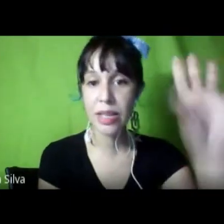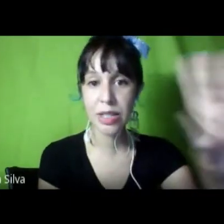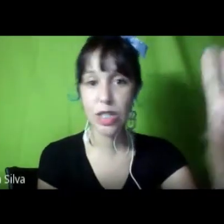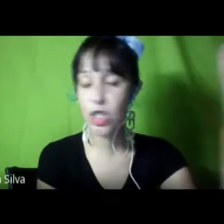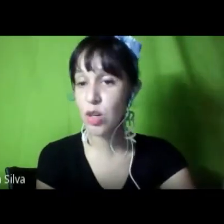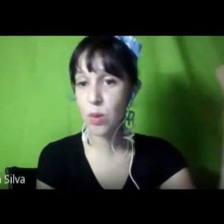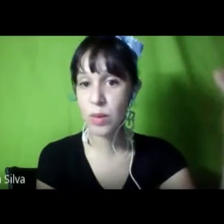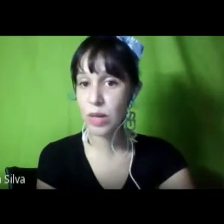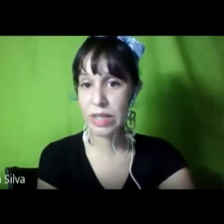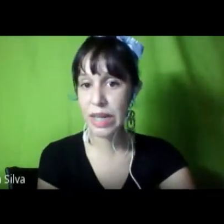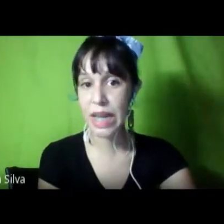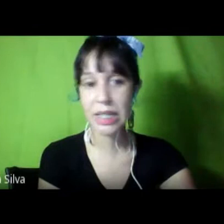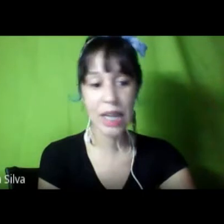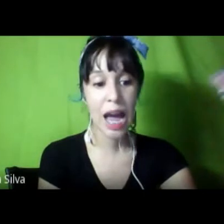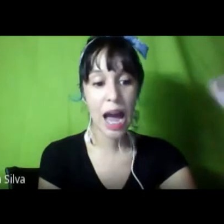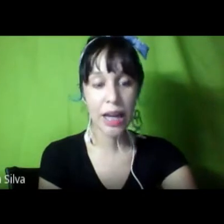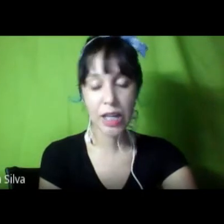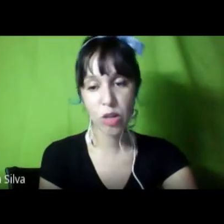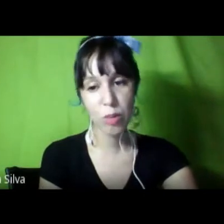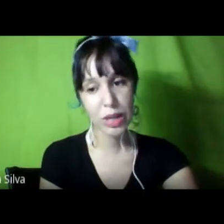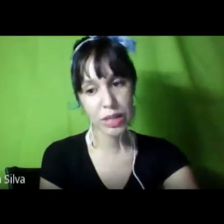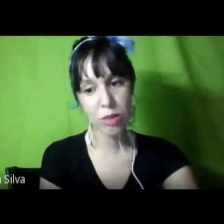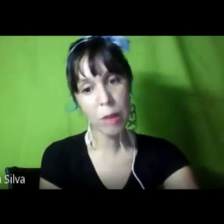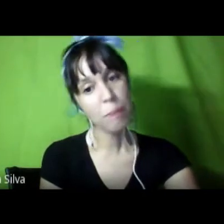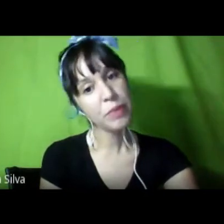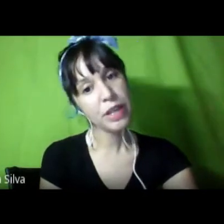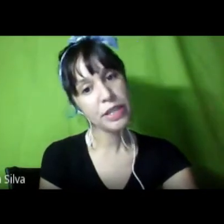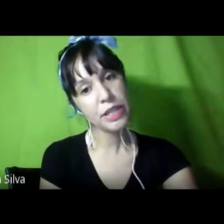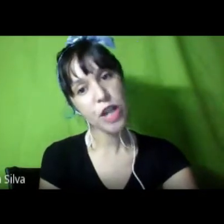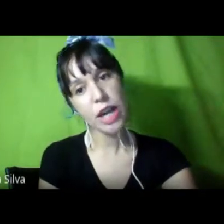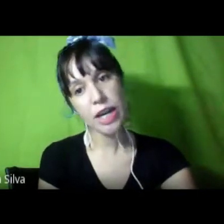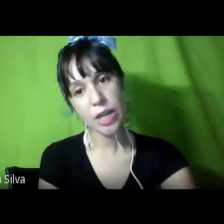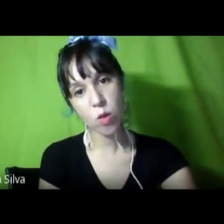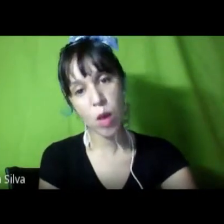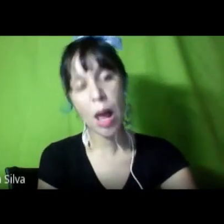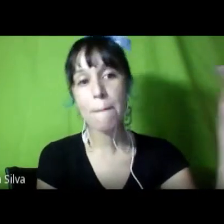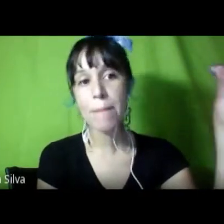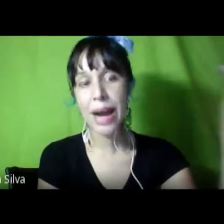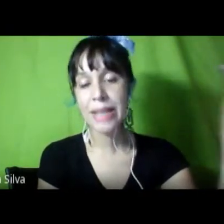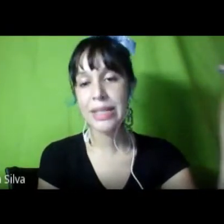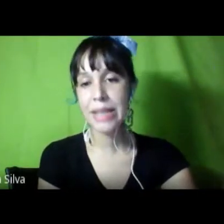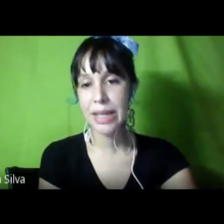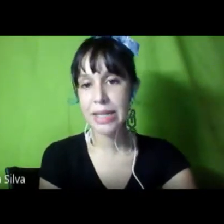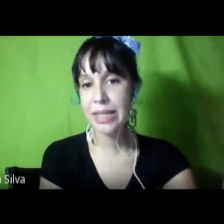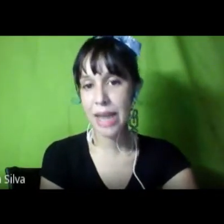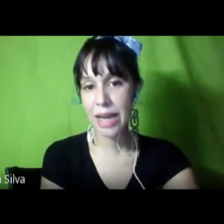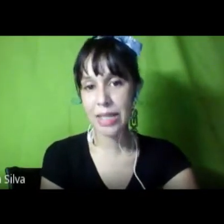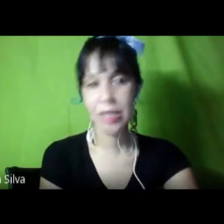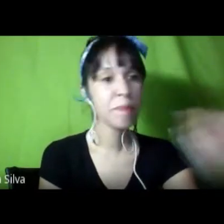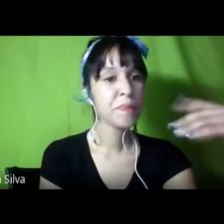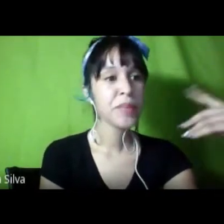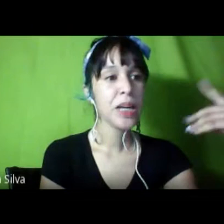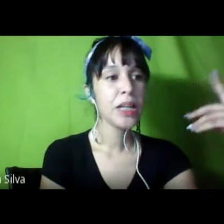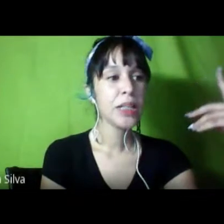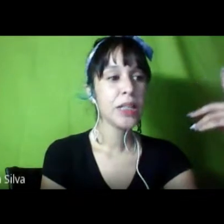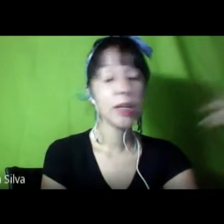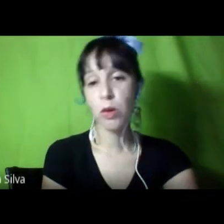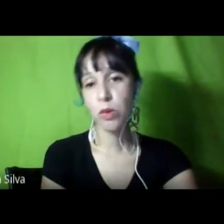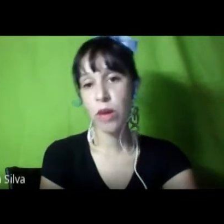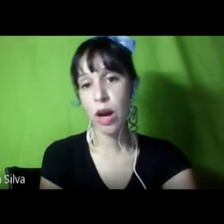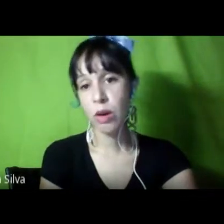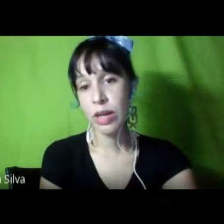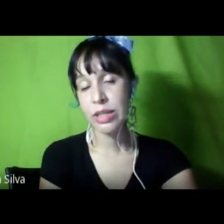país, existe uma língua de sinais. Aqui no Brasil, existe a língua brasileira de sinais.